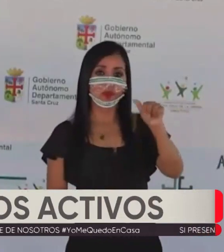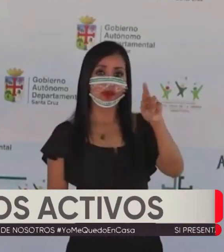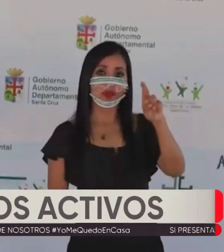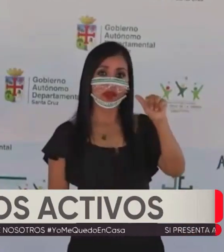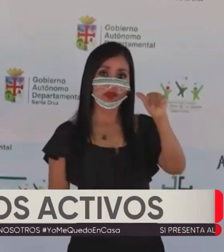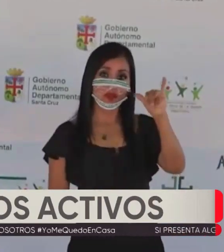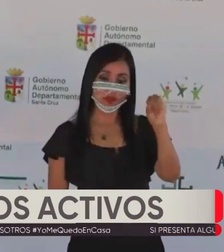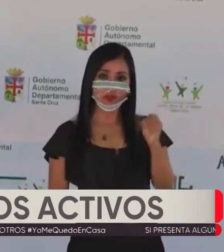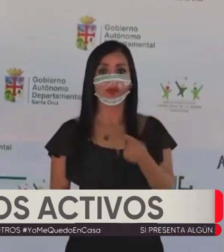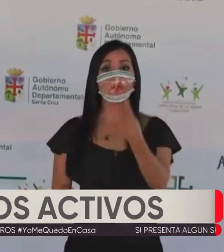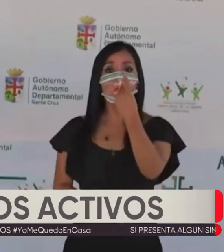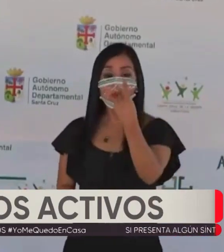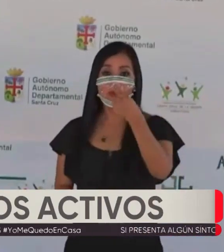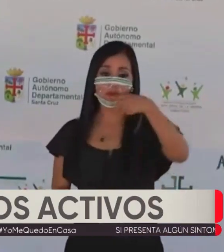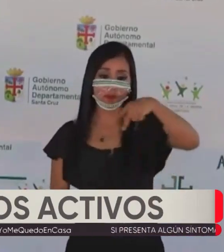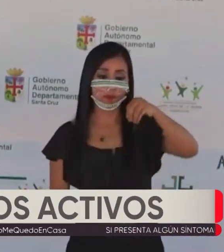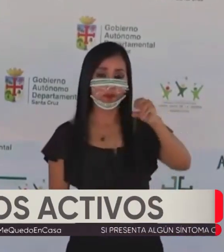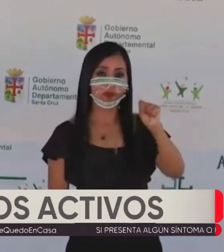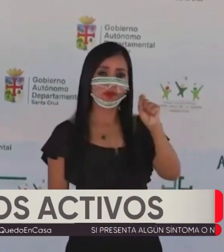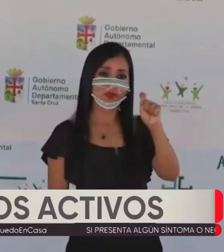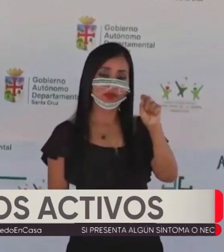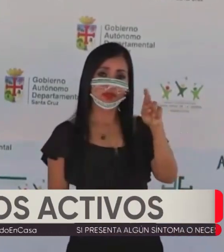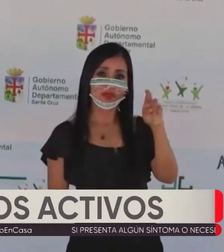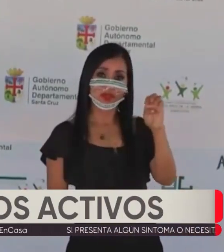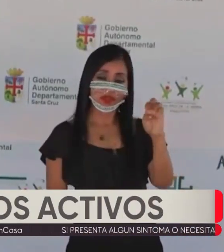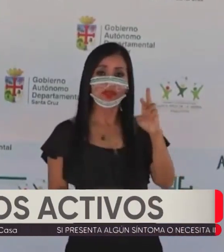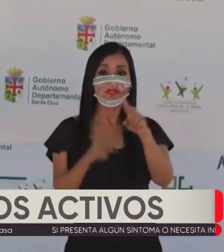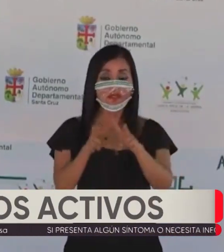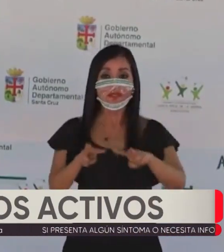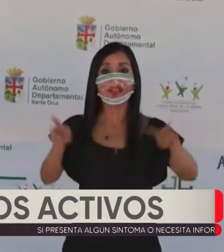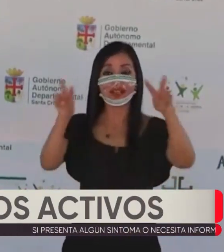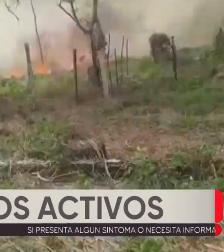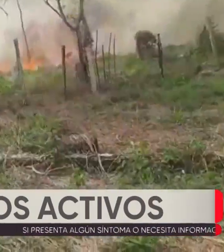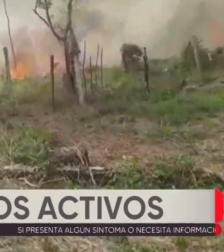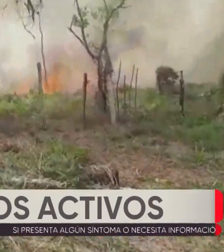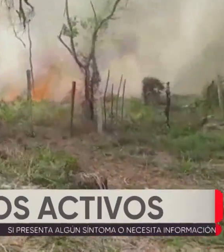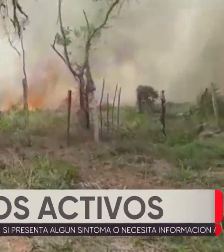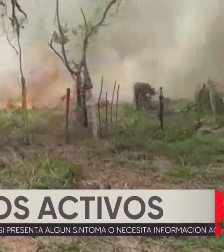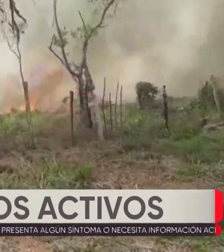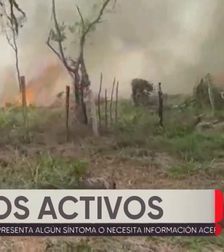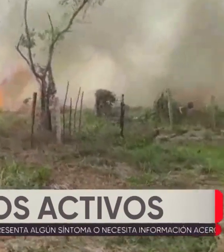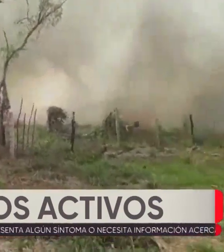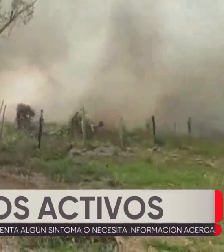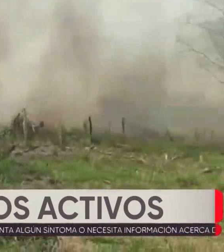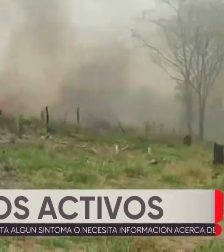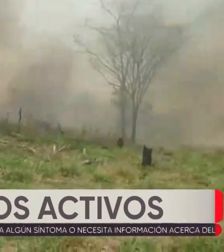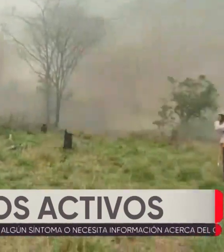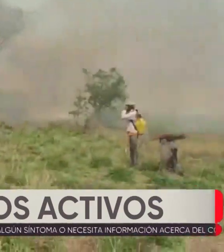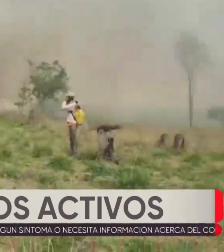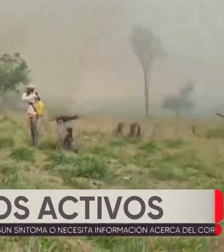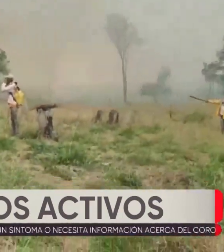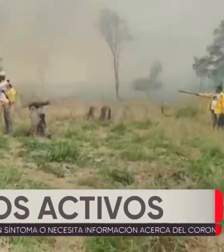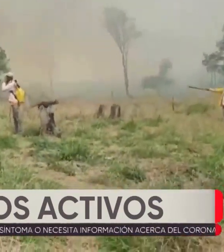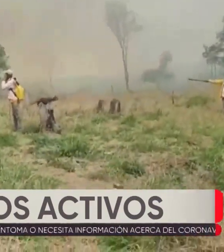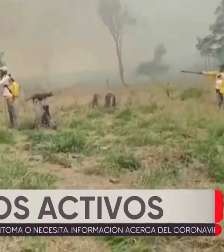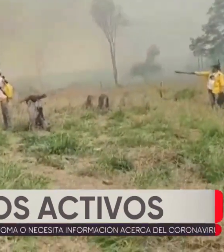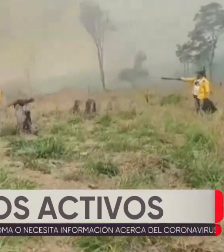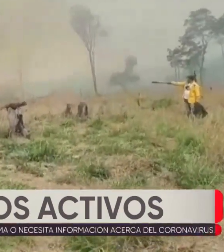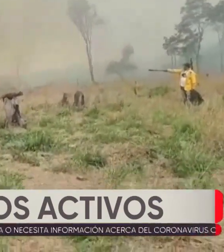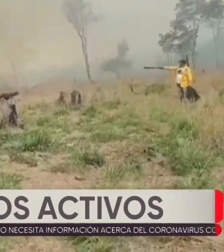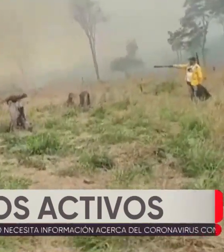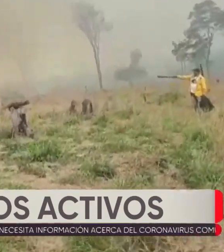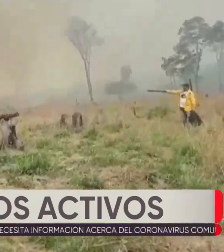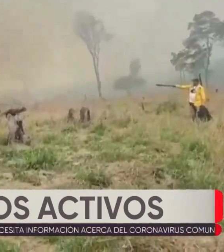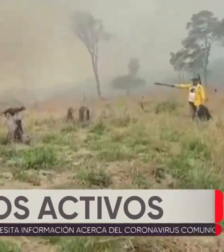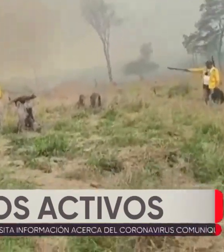Valle, otro en El Puente, 3 en San Matías y 2 en San Ignacio. 2